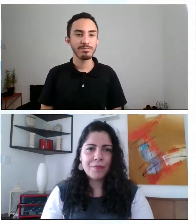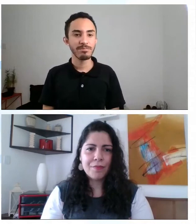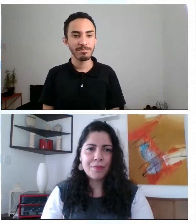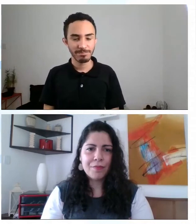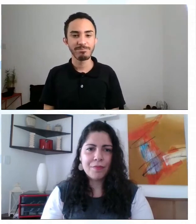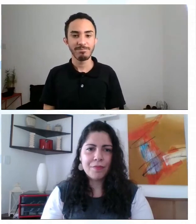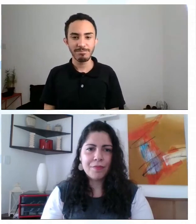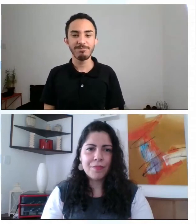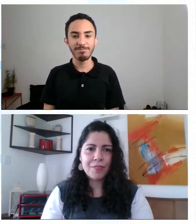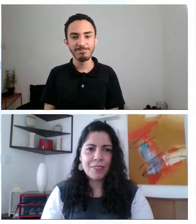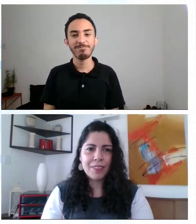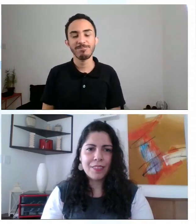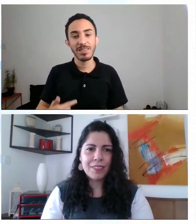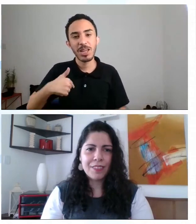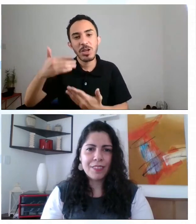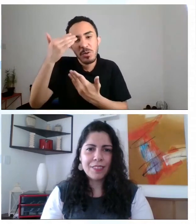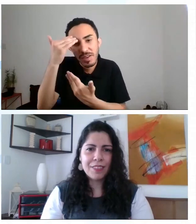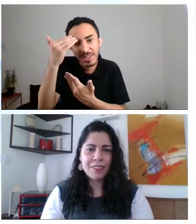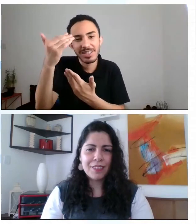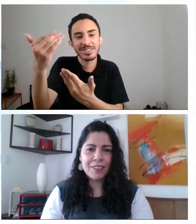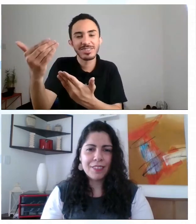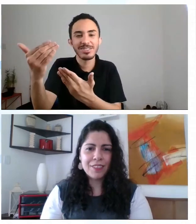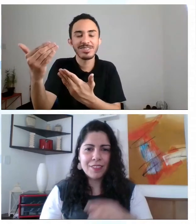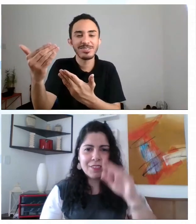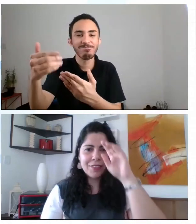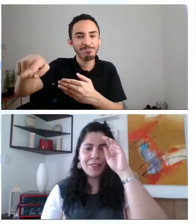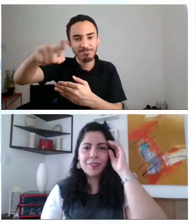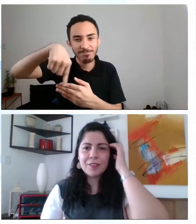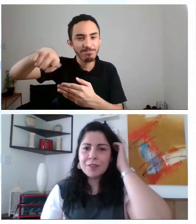Muito bem, eu agradeço as